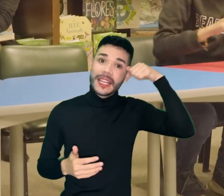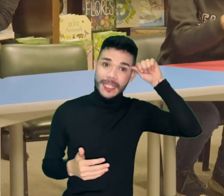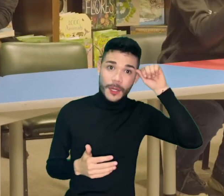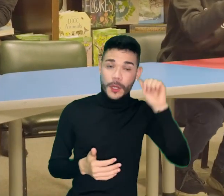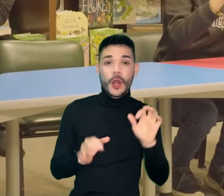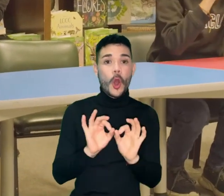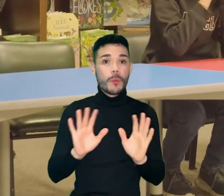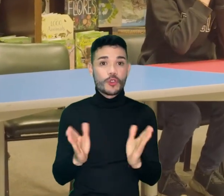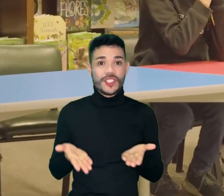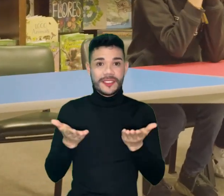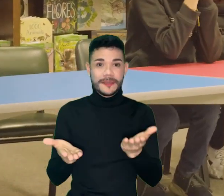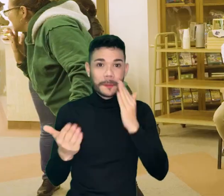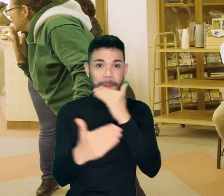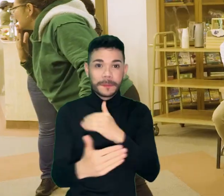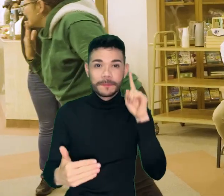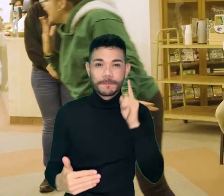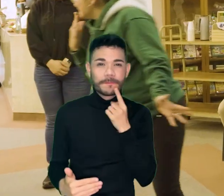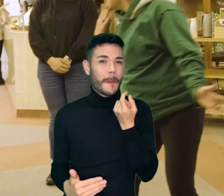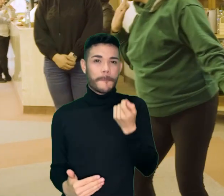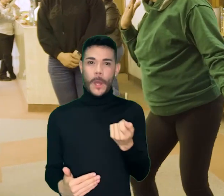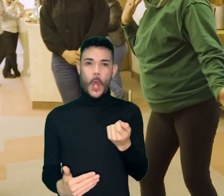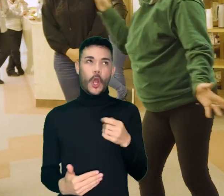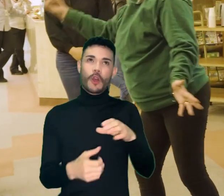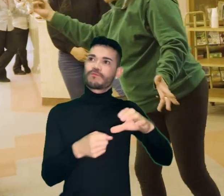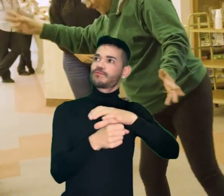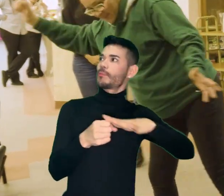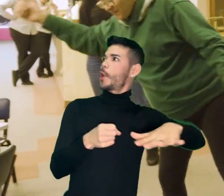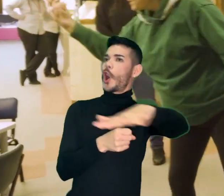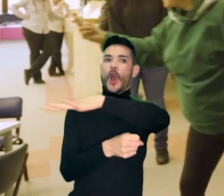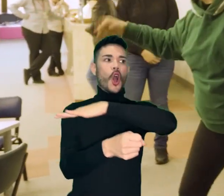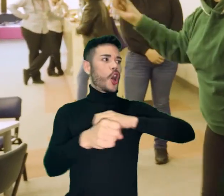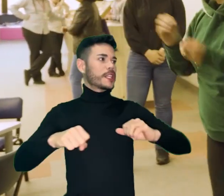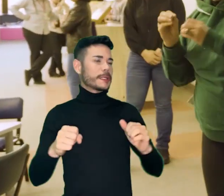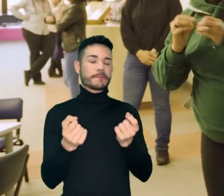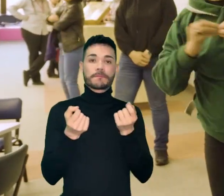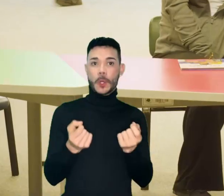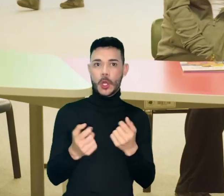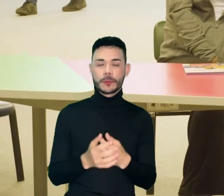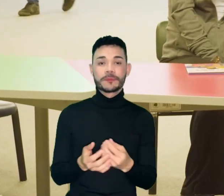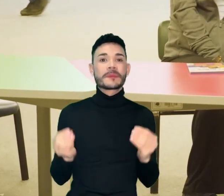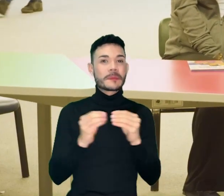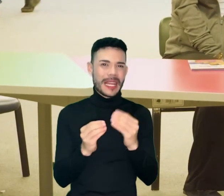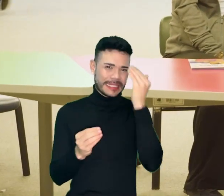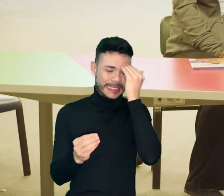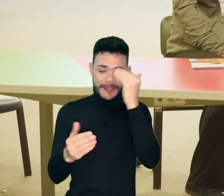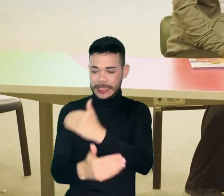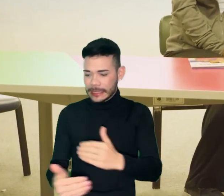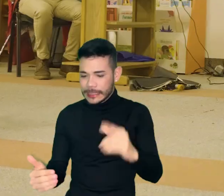muy escasas en la ciudad, y debido a que no tienen las facilidades de comunicación como un servicio de interpretación o